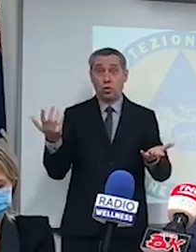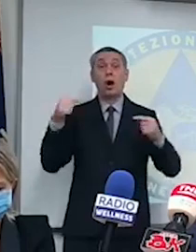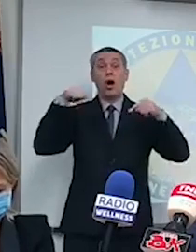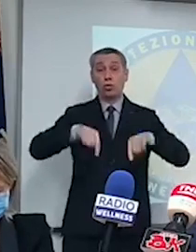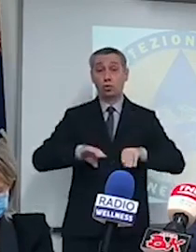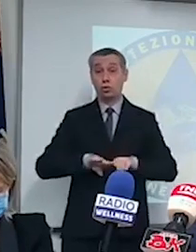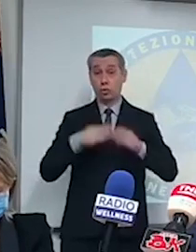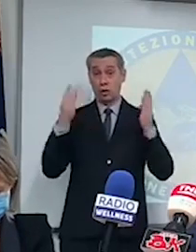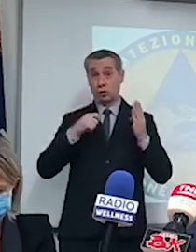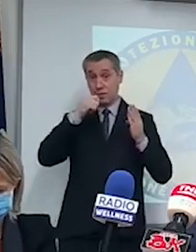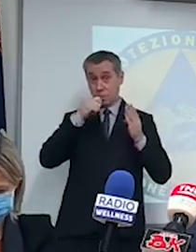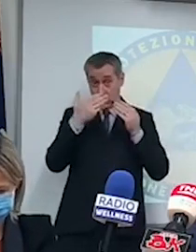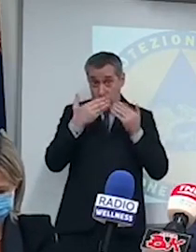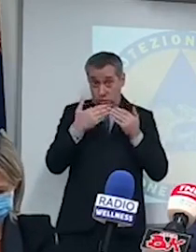giorno giorni sono